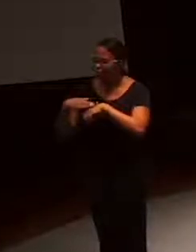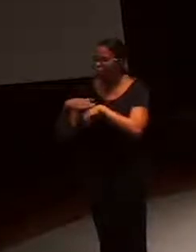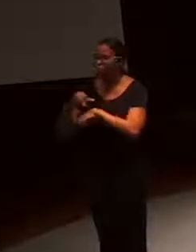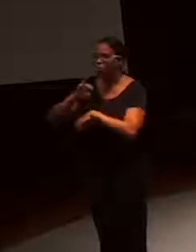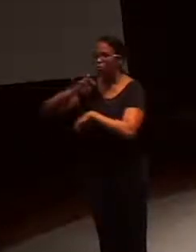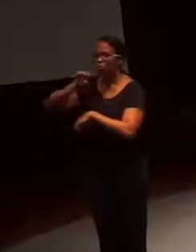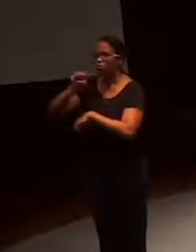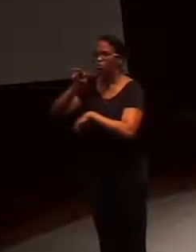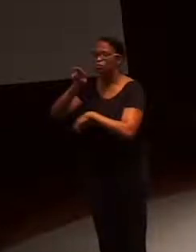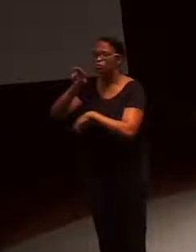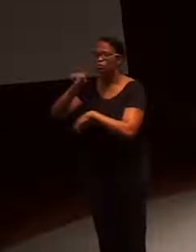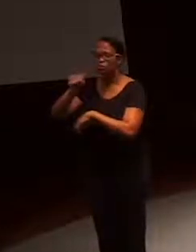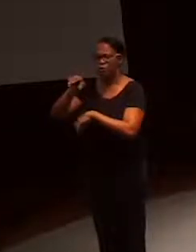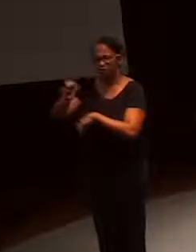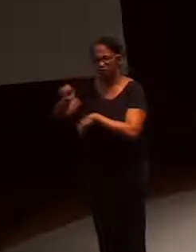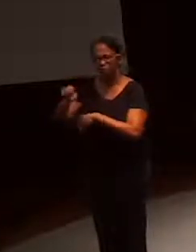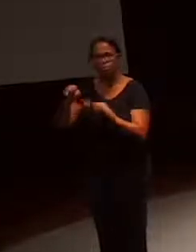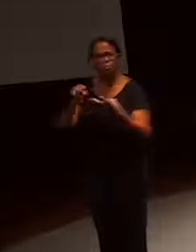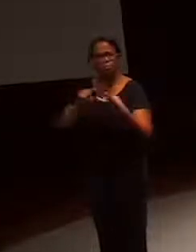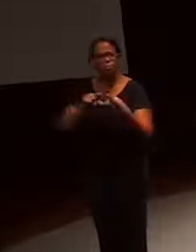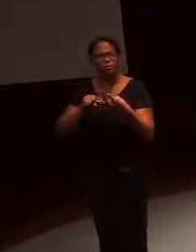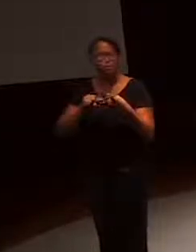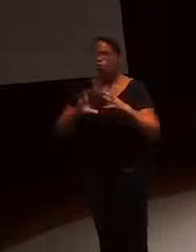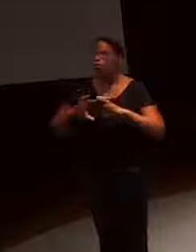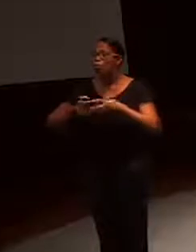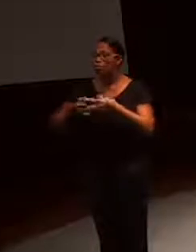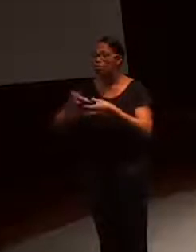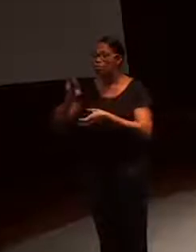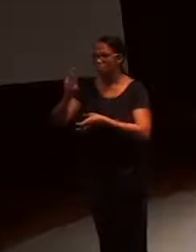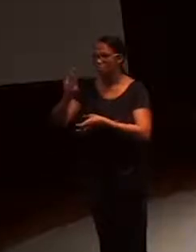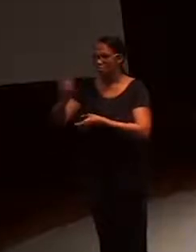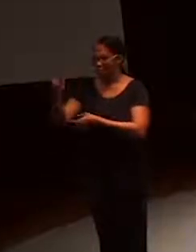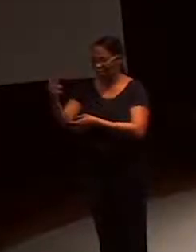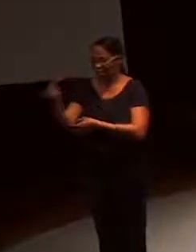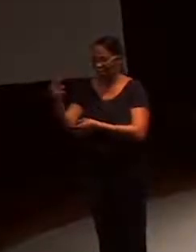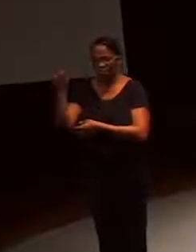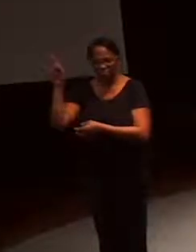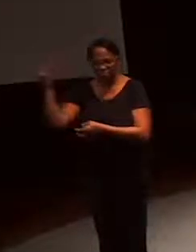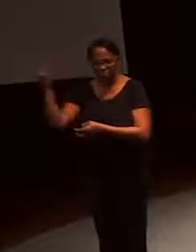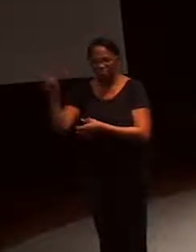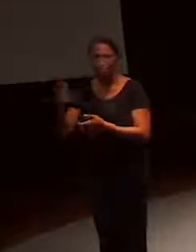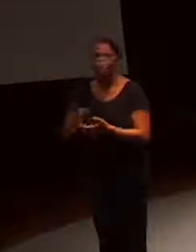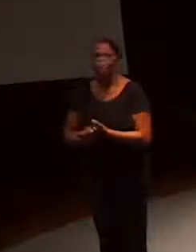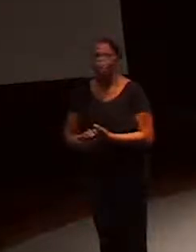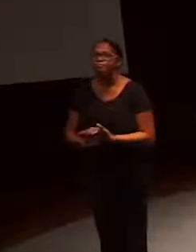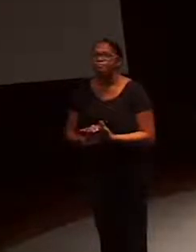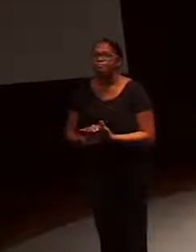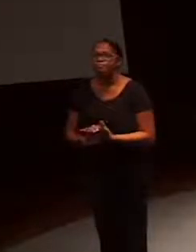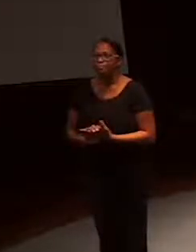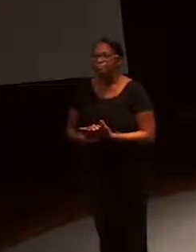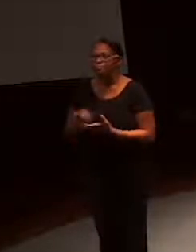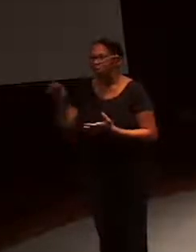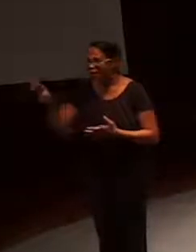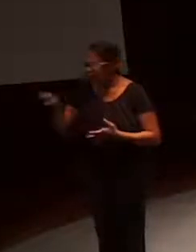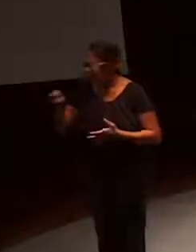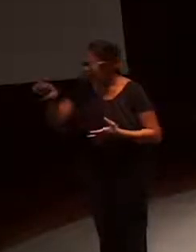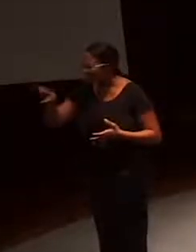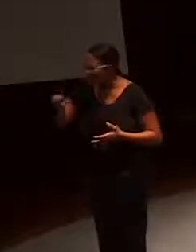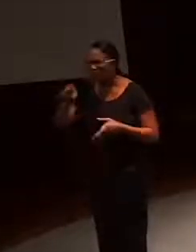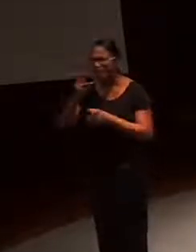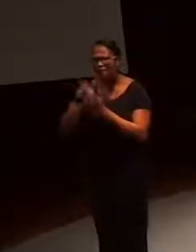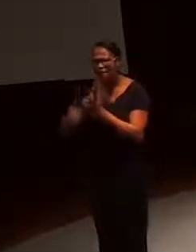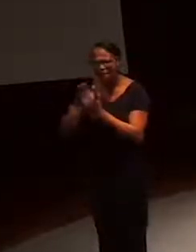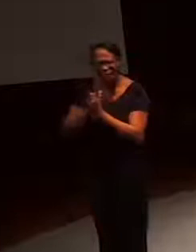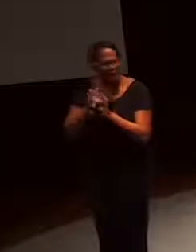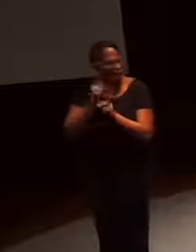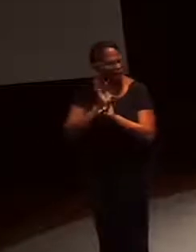o pessoal do Recursos Humanos, e fomos pescando, descobrindo pessoas